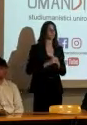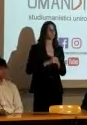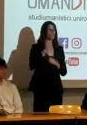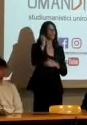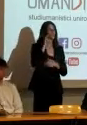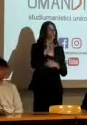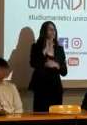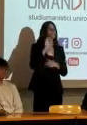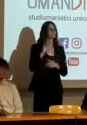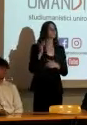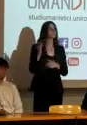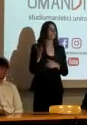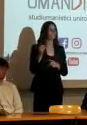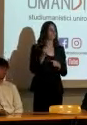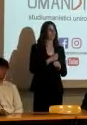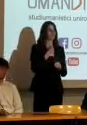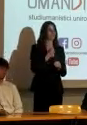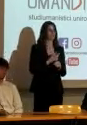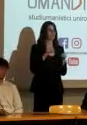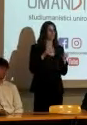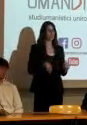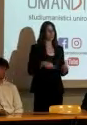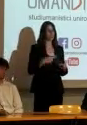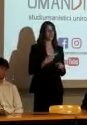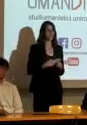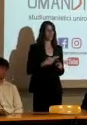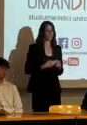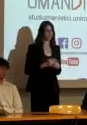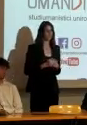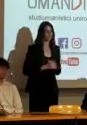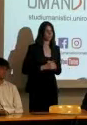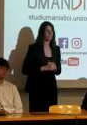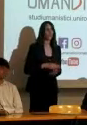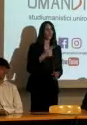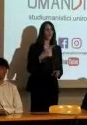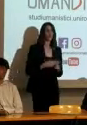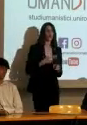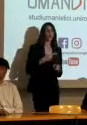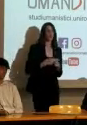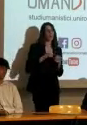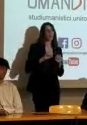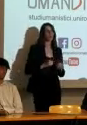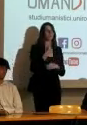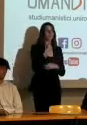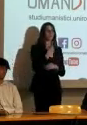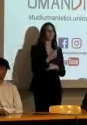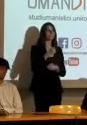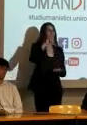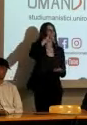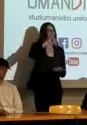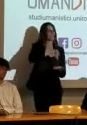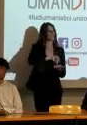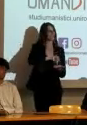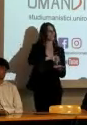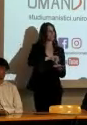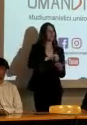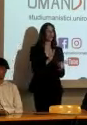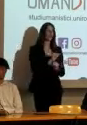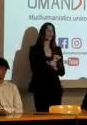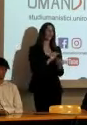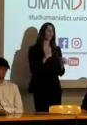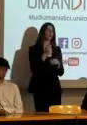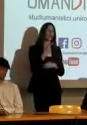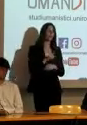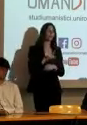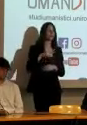stranieri che operano in contesto romano. Quindi Roma in questo caso al centro, non tanto per la ricchezza